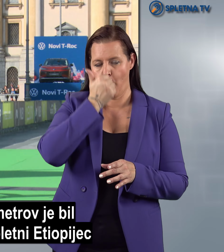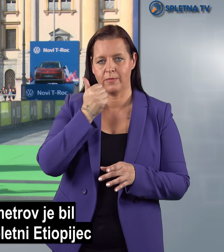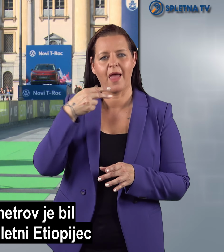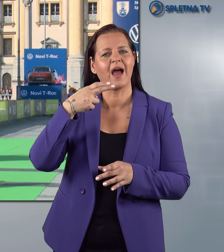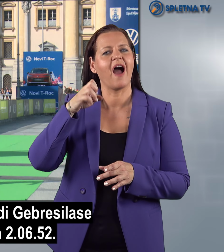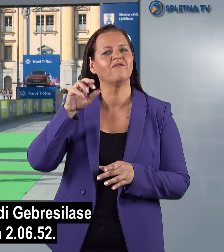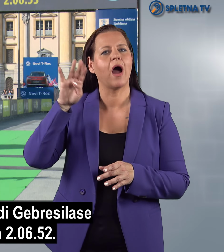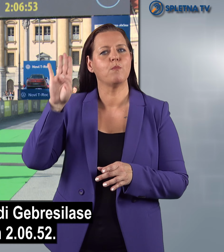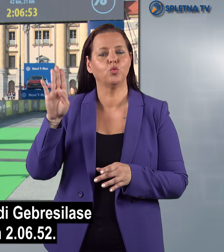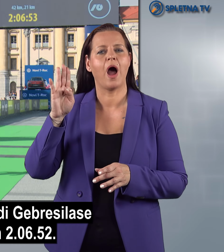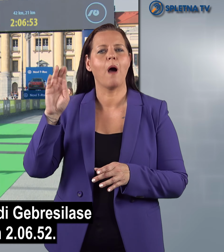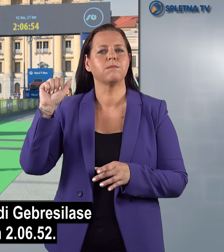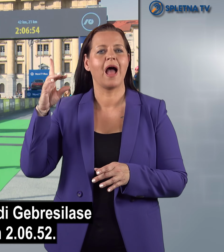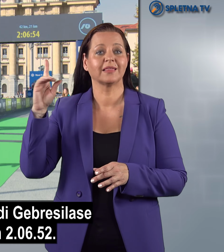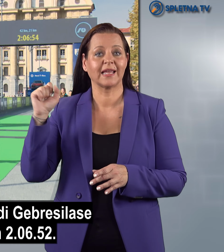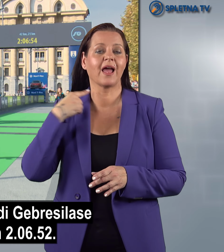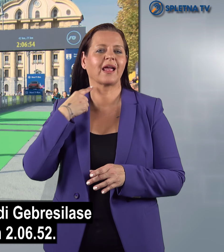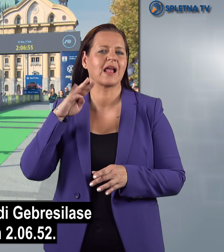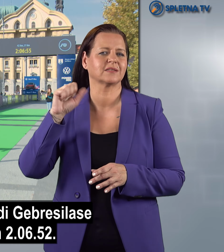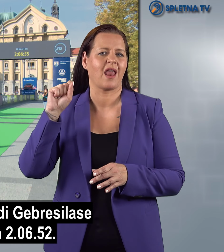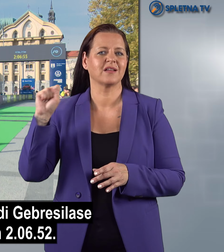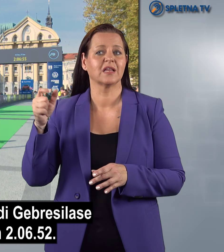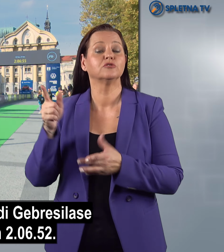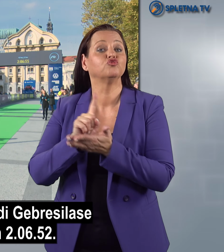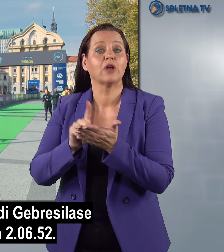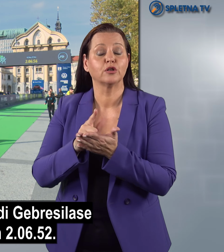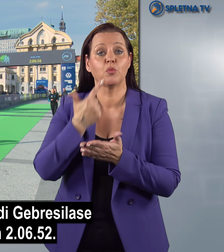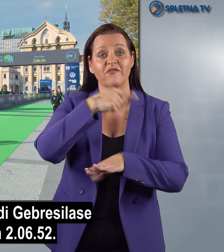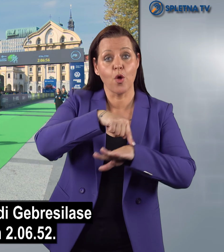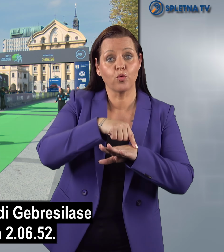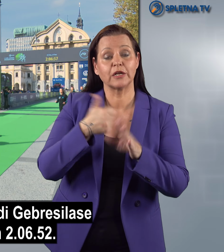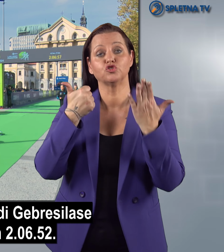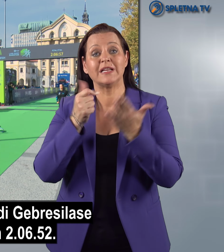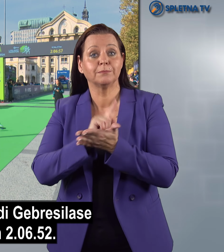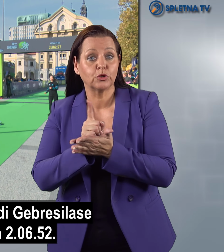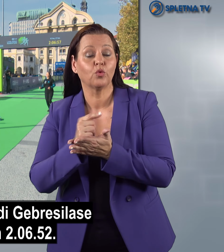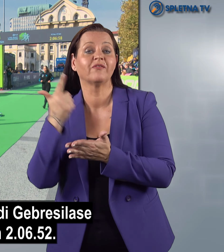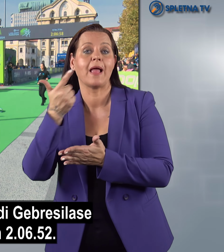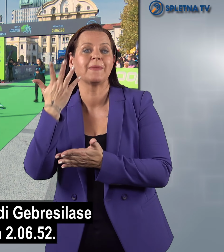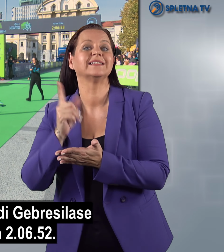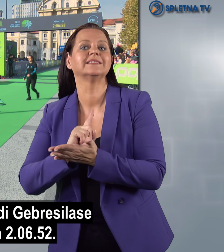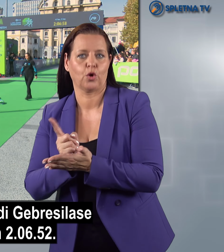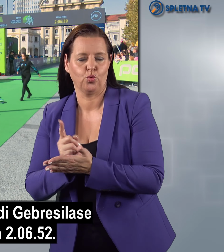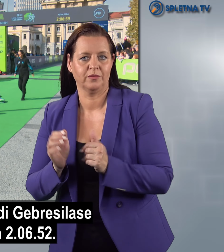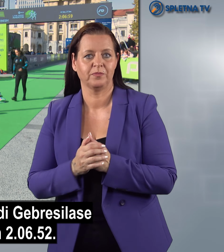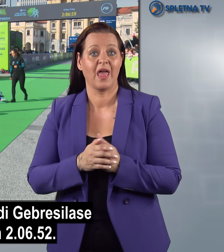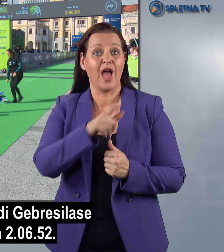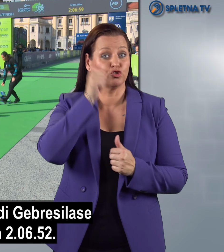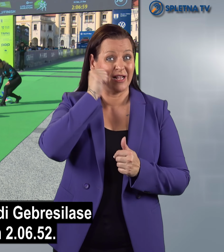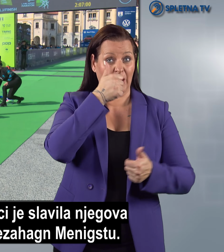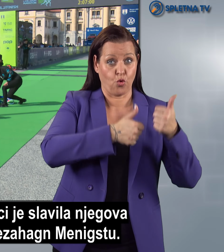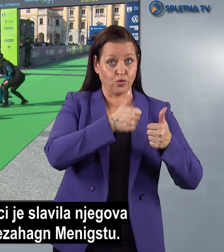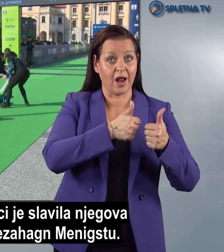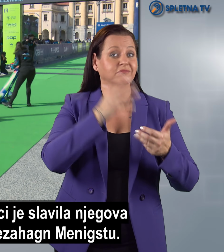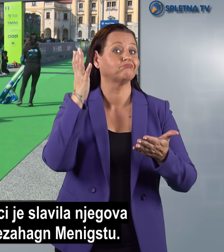Etiopijec Haftamu Abadi Gebresilase s časom 2 uri 6 minut in